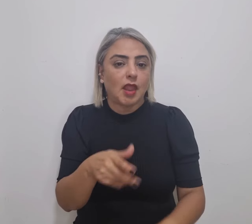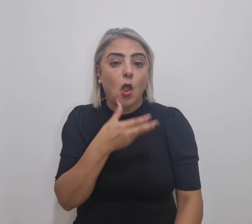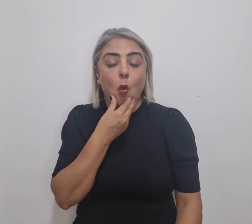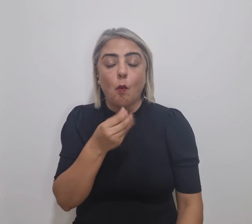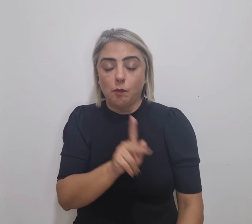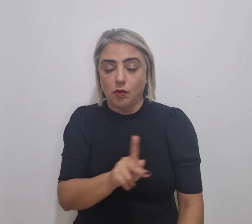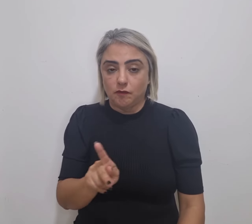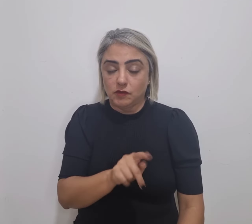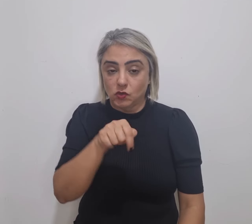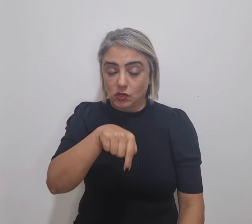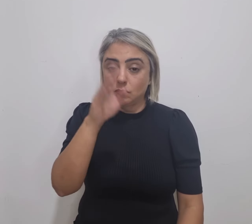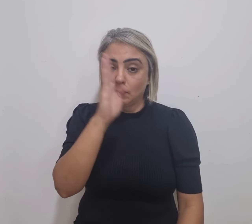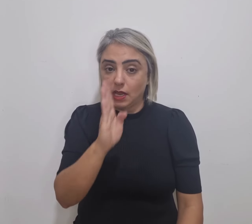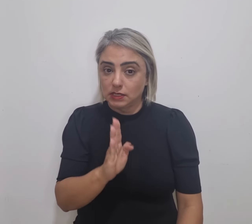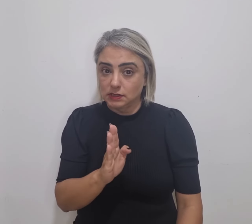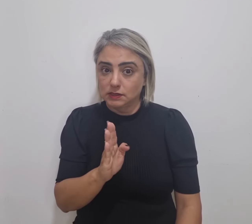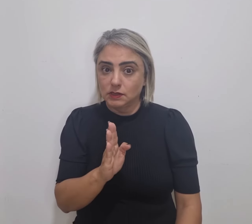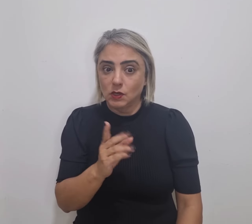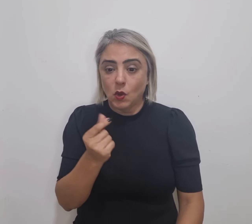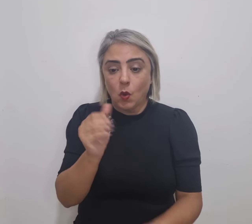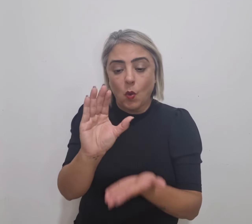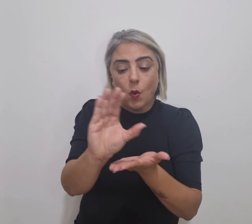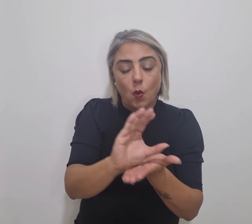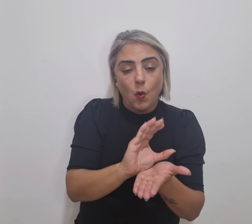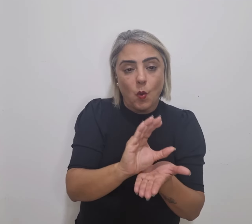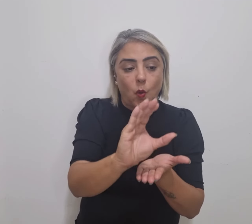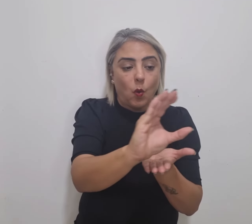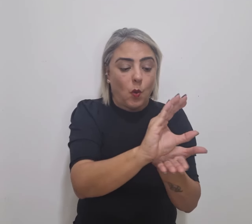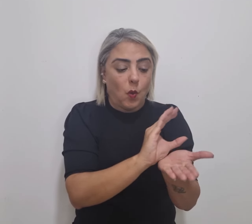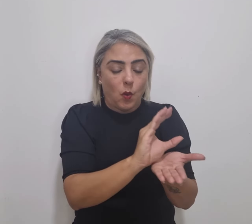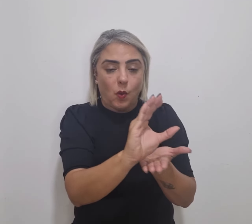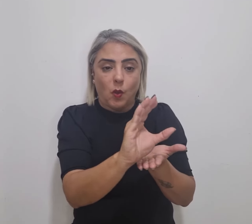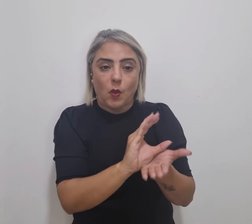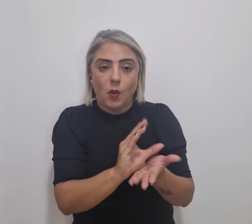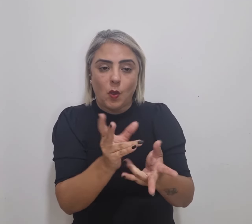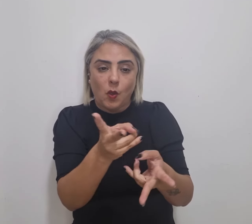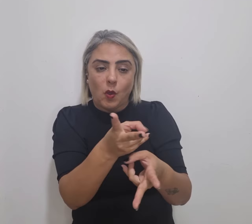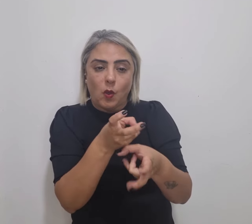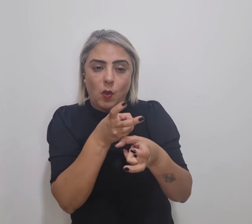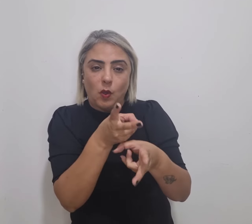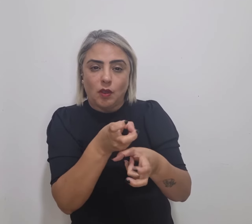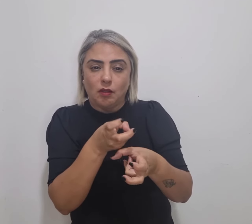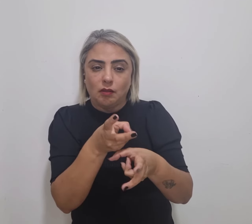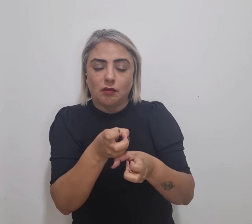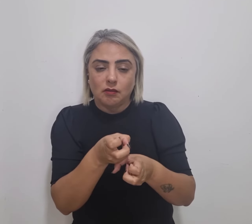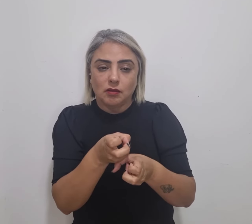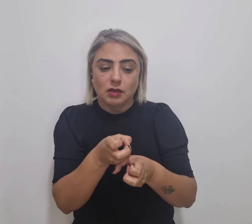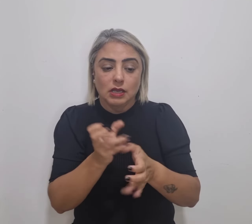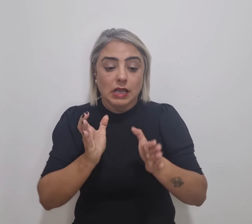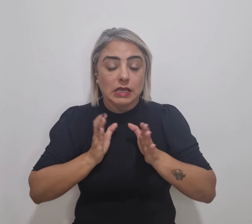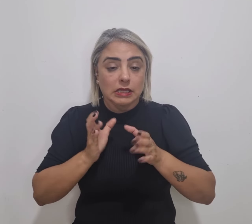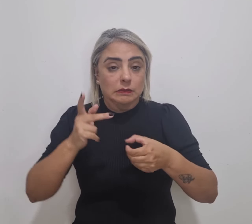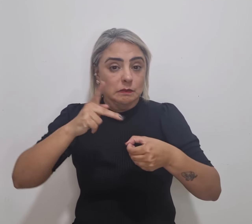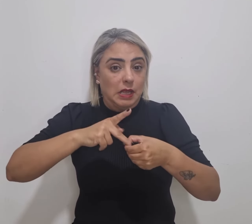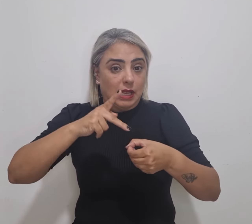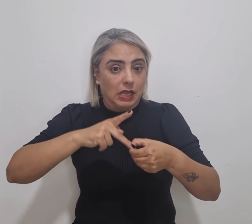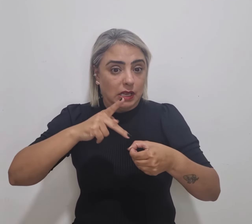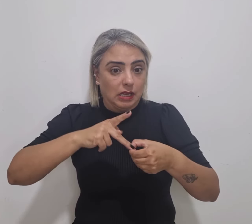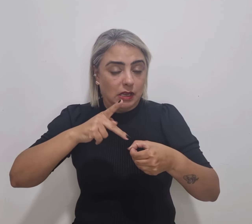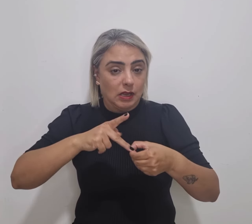no Brasil, os recursos provenientes da exploração das reservas petrolíferas do pré-sal